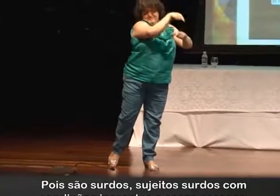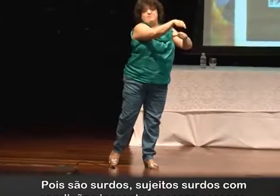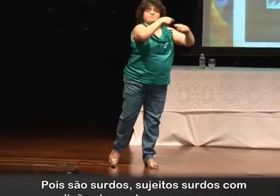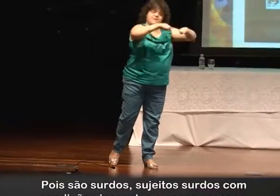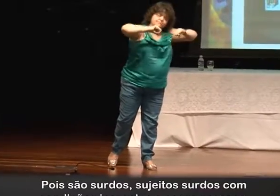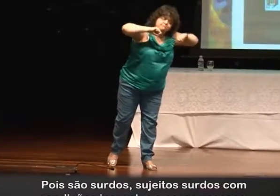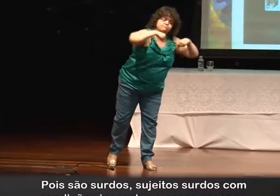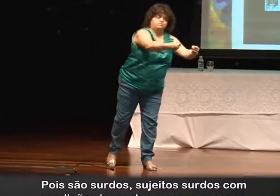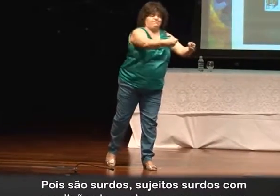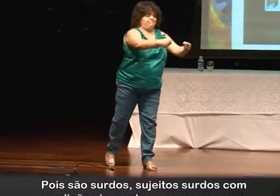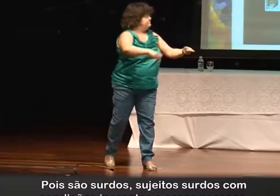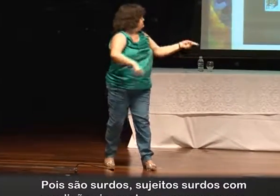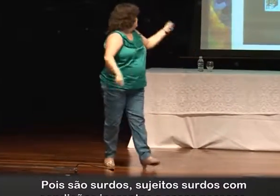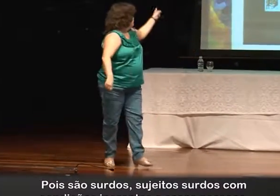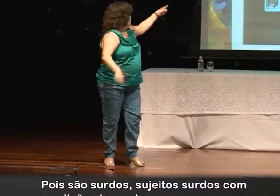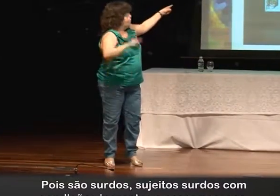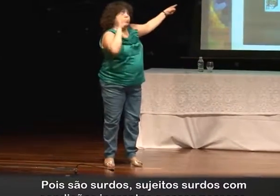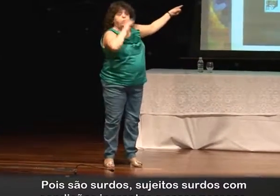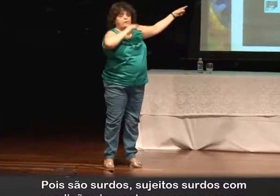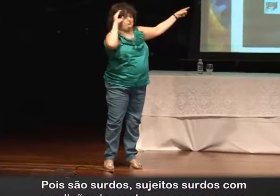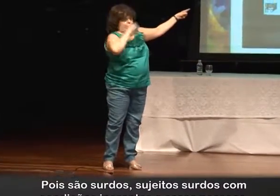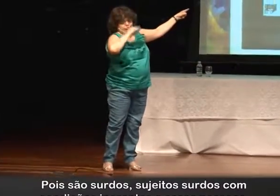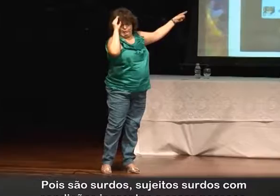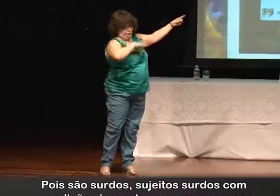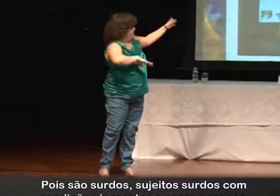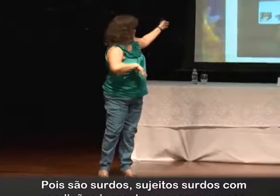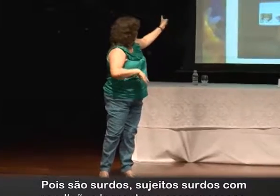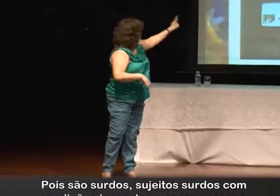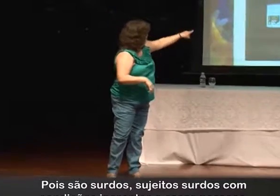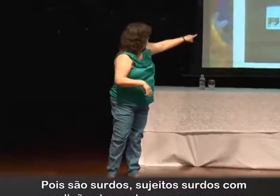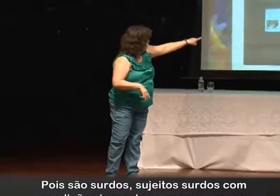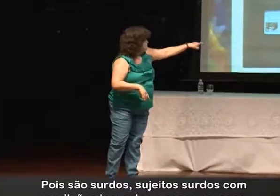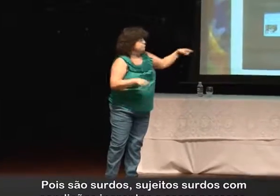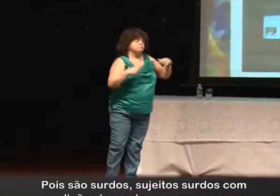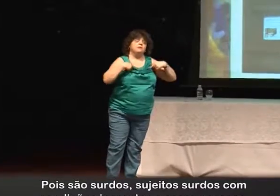são surdos, sujeitos surdos com condições inerentes a essas pessoas.